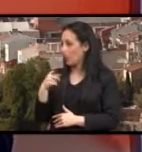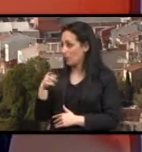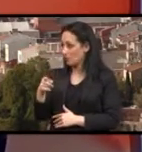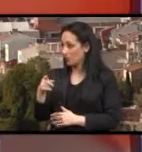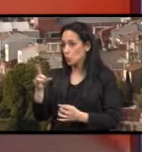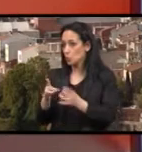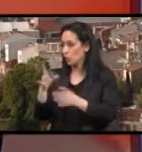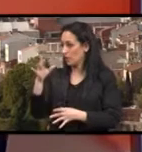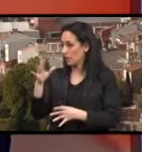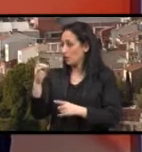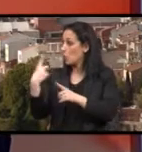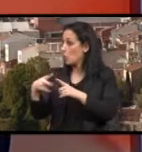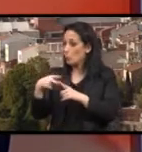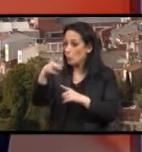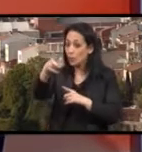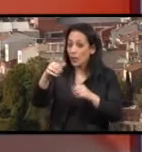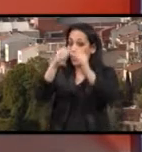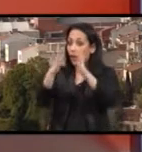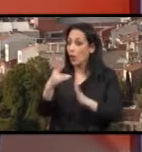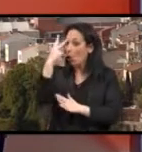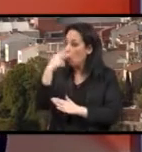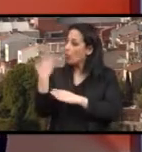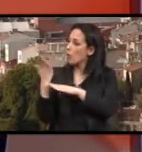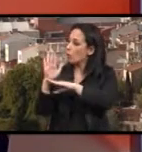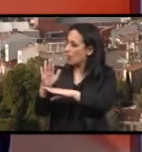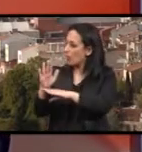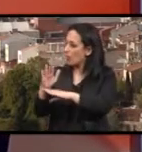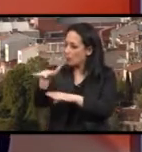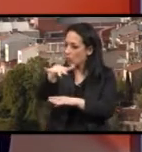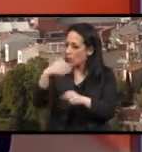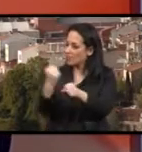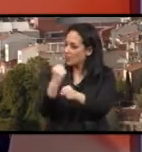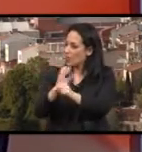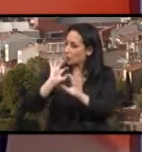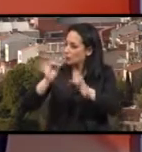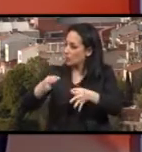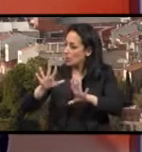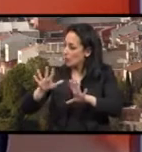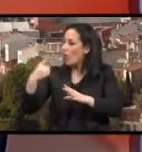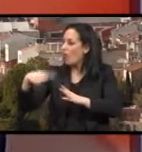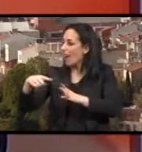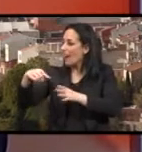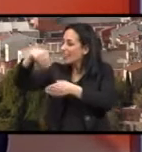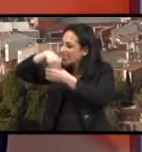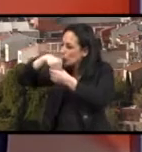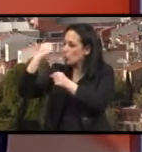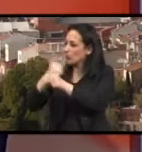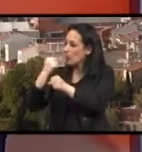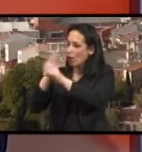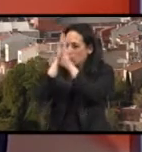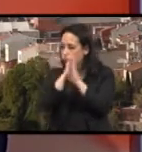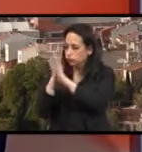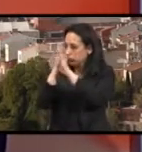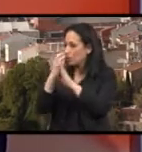a tot, a part de donar molts postos de treball, d'això que veiem, hi ha moltes coses que no es veuen, que són, per exemple, cursos o